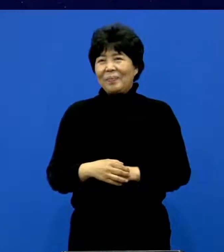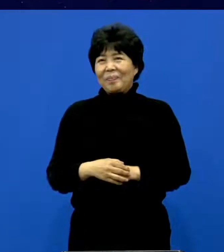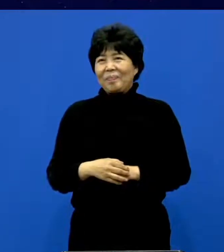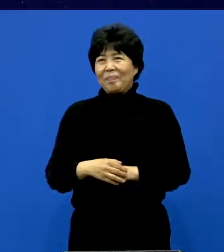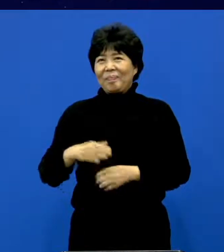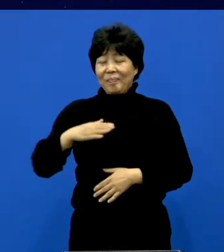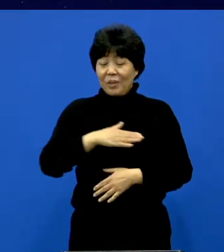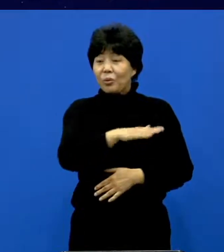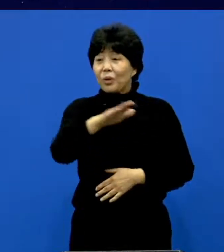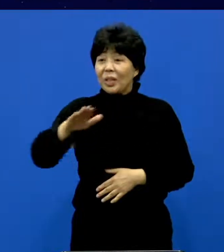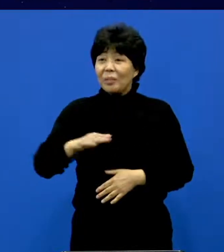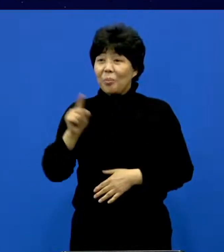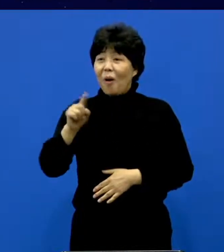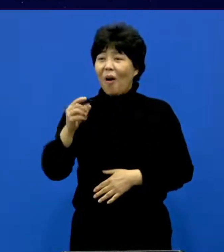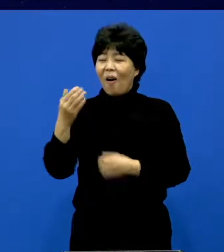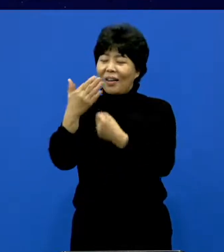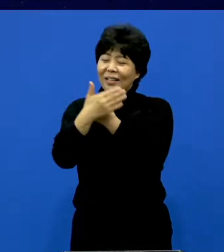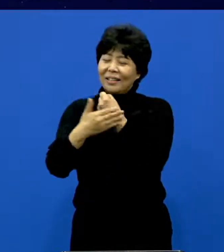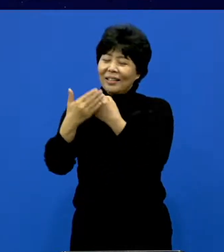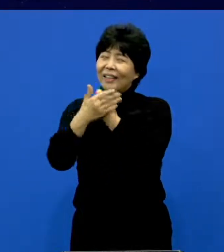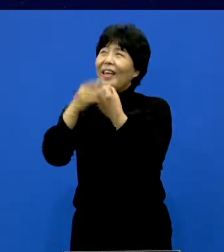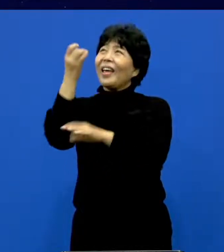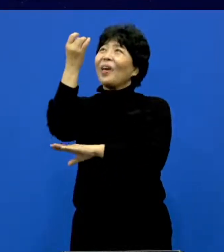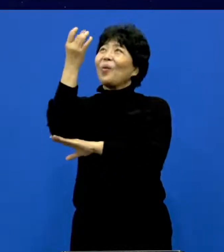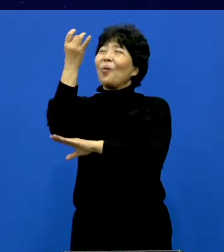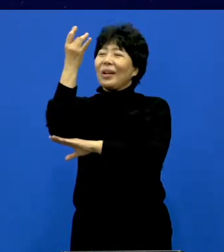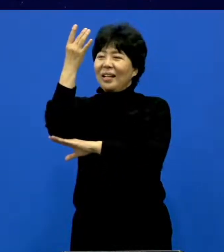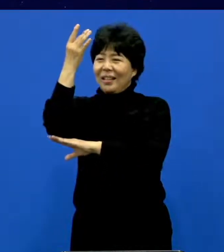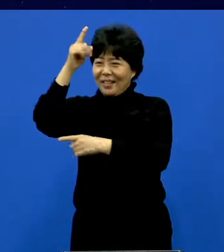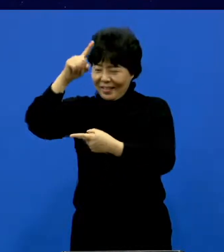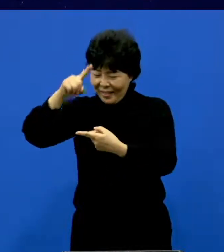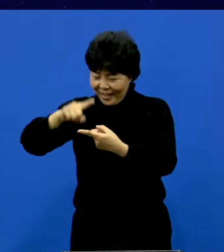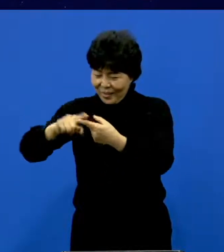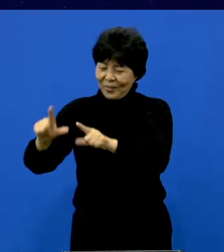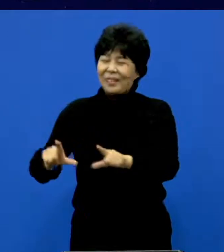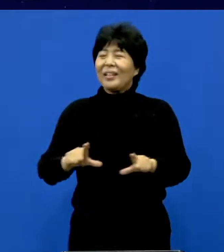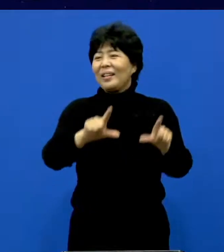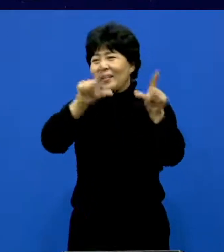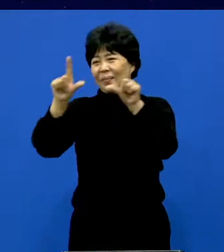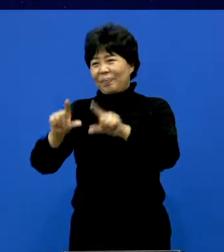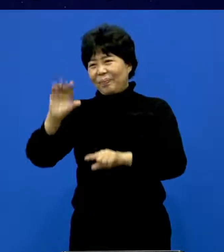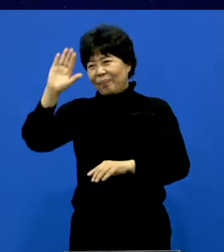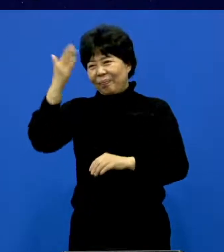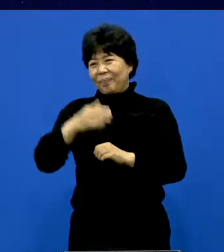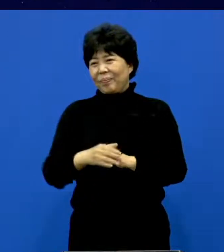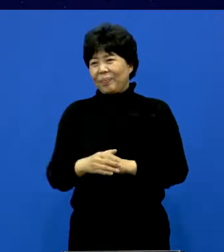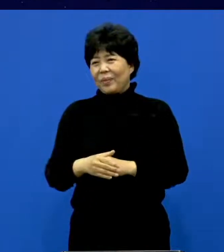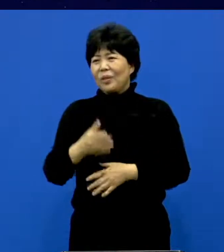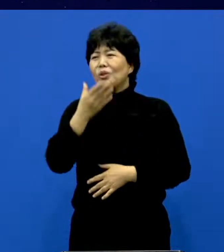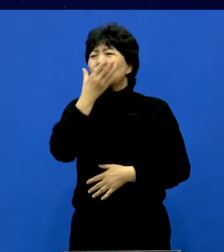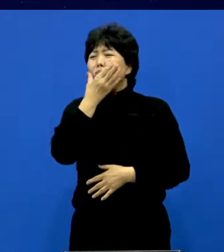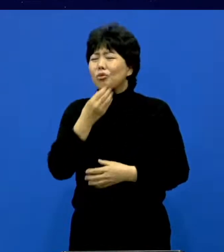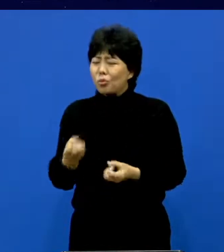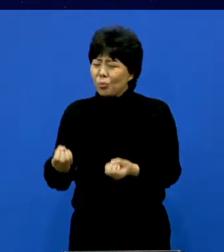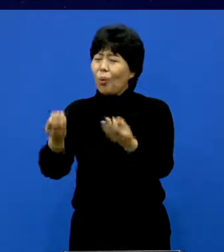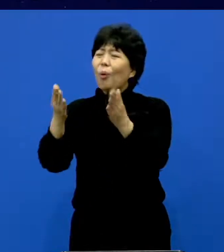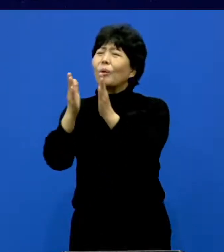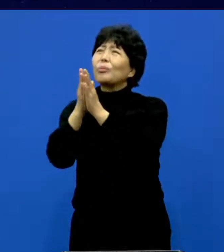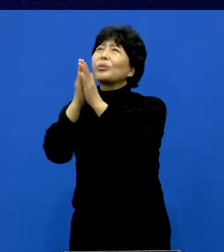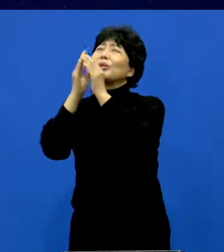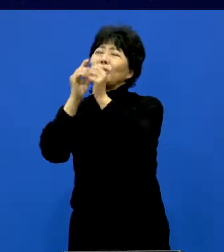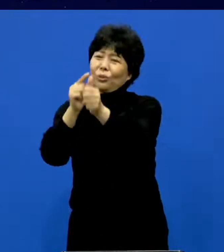우리는 은혜의 원리, 선순환으로 바꿔놓는. 이런 축복을 빌어주라는 말이죠. 그 말은